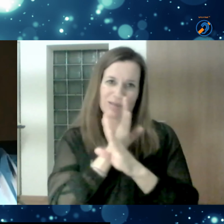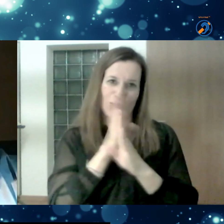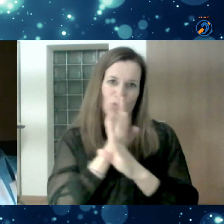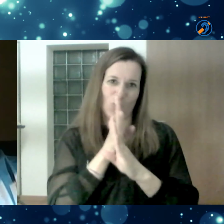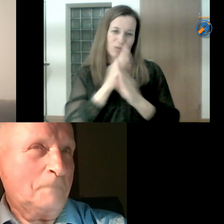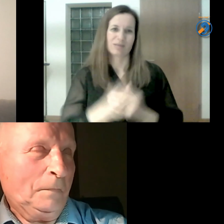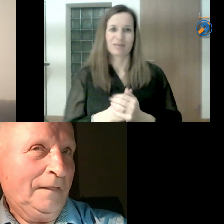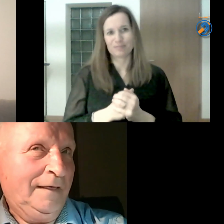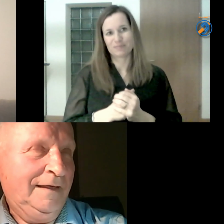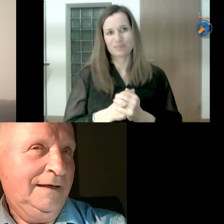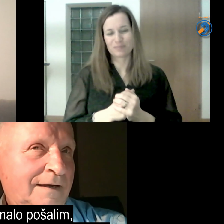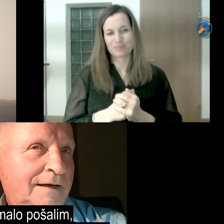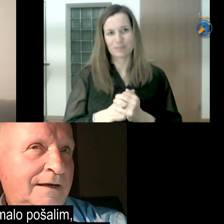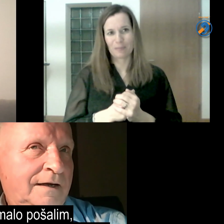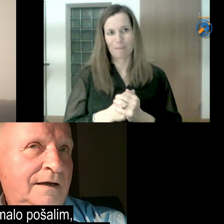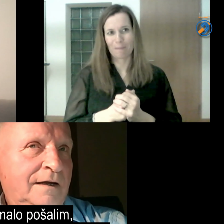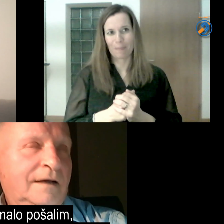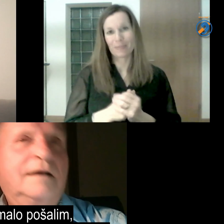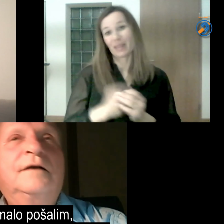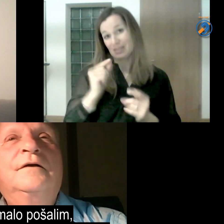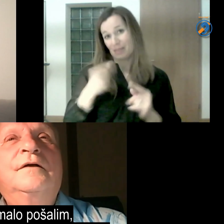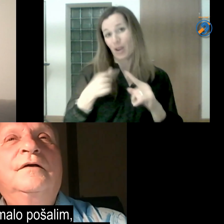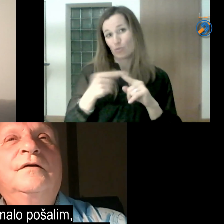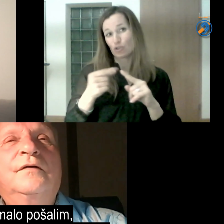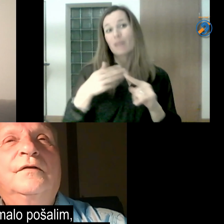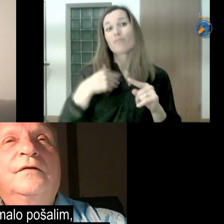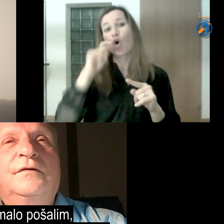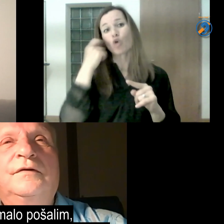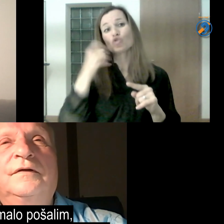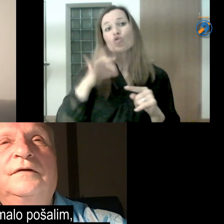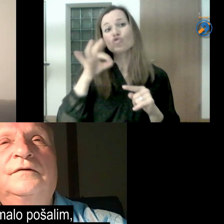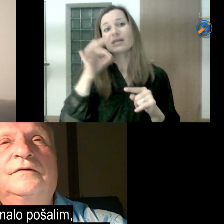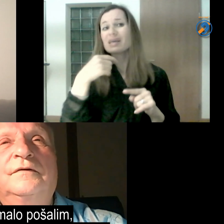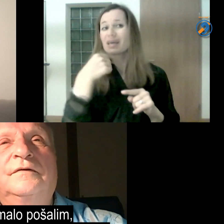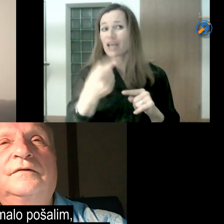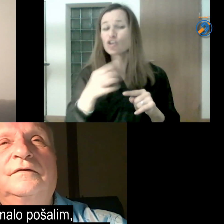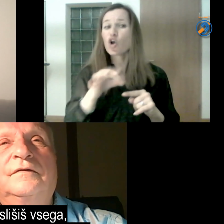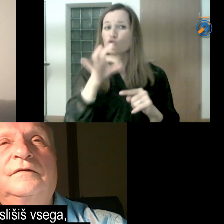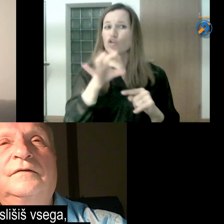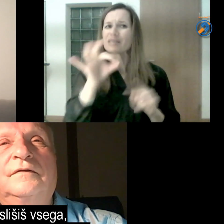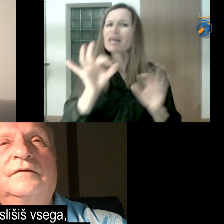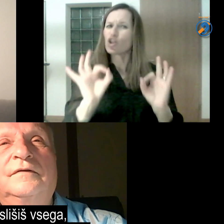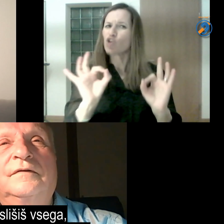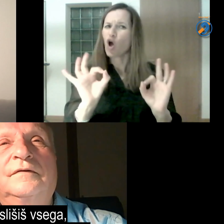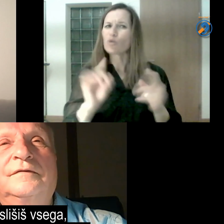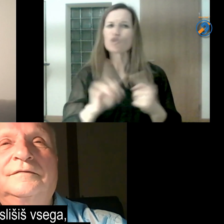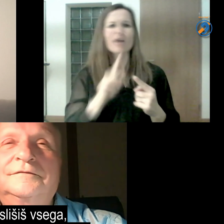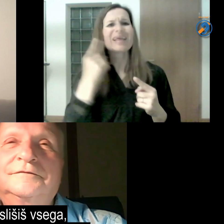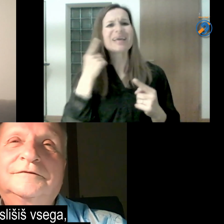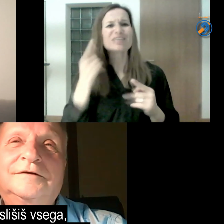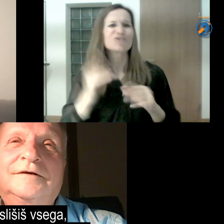zadrege. Če se malo pošalim, moj oče včasih pravi, da je včasih dobro, če ne slišiš